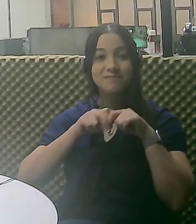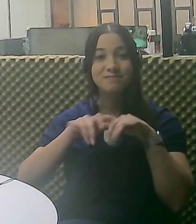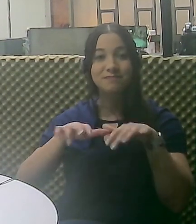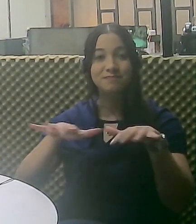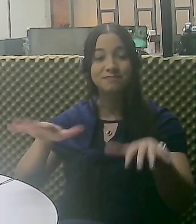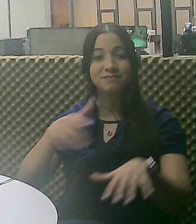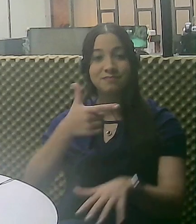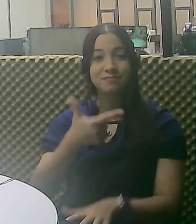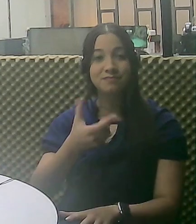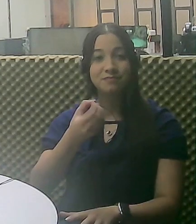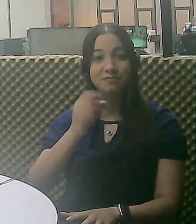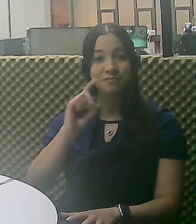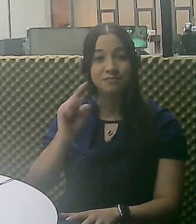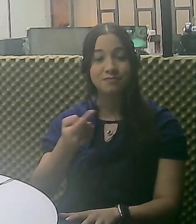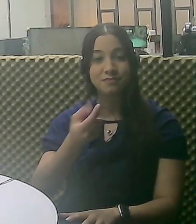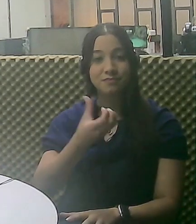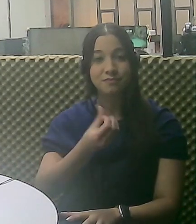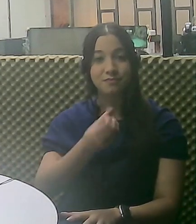de